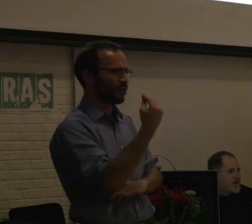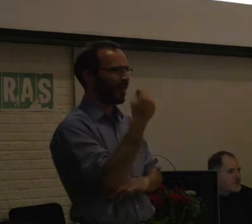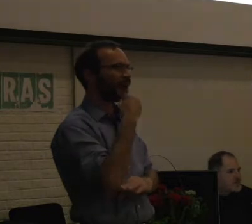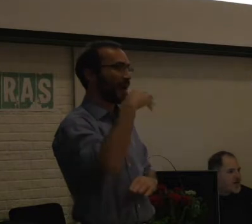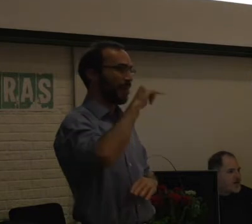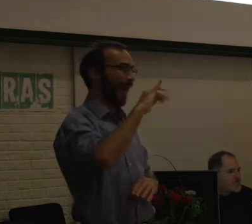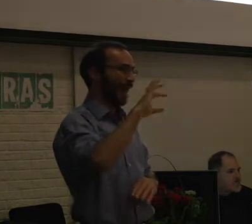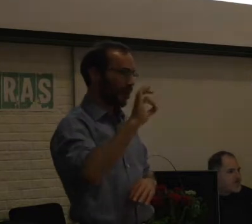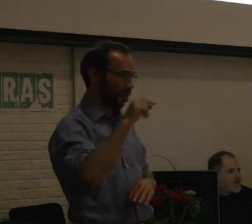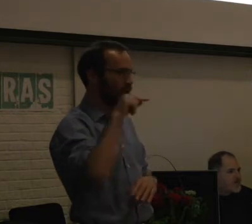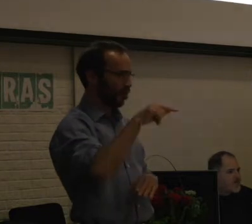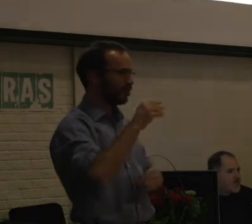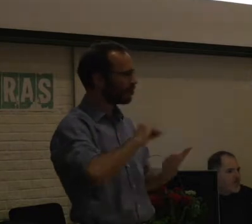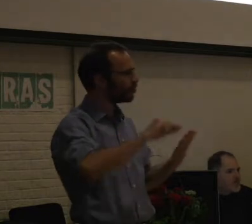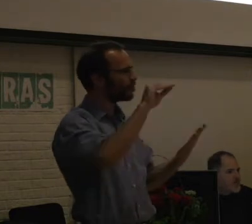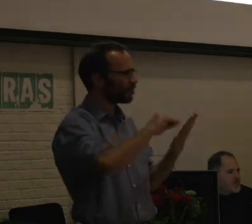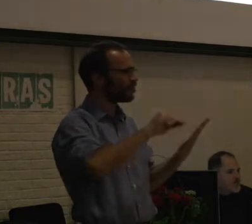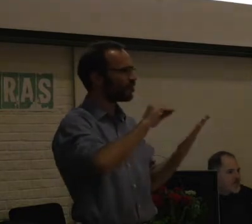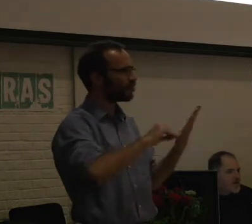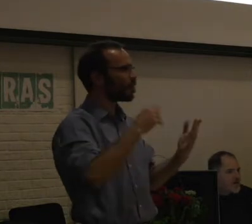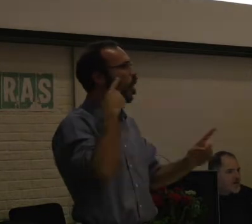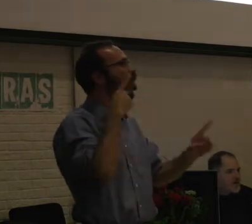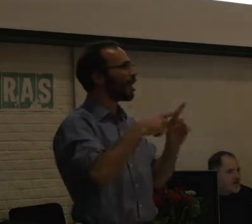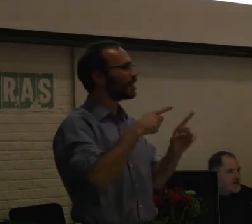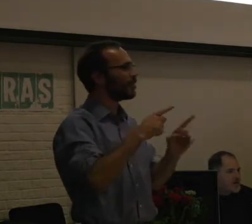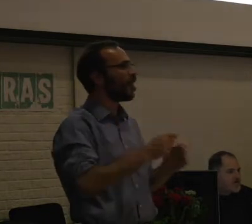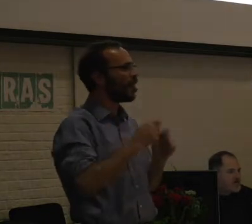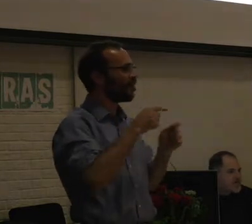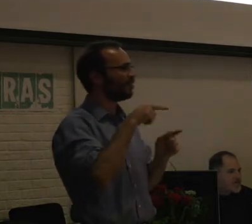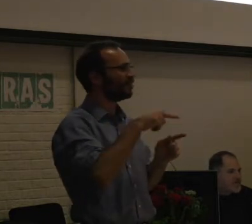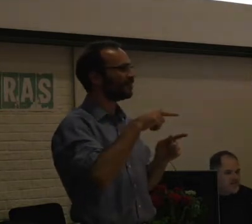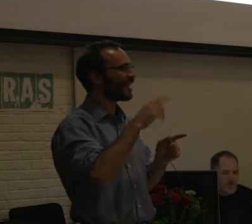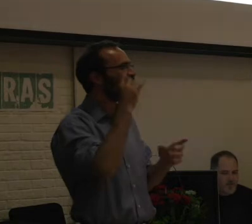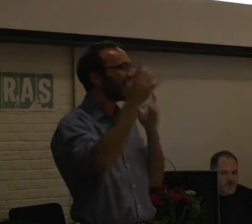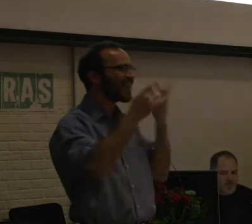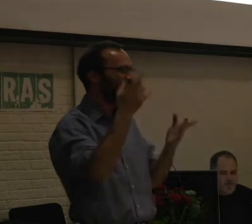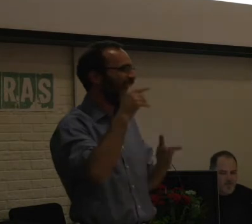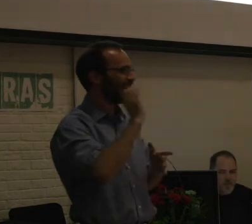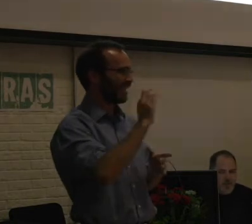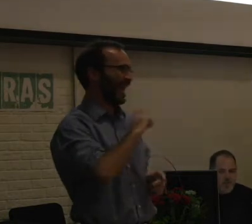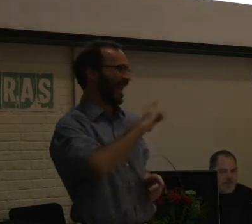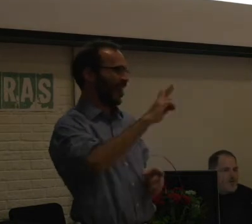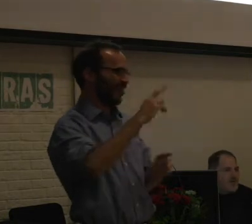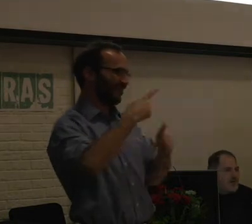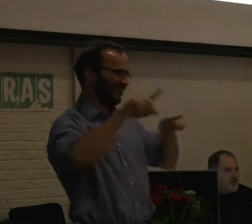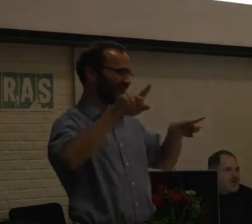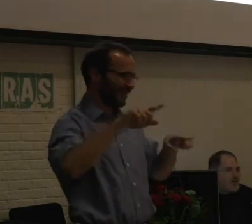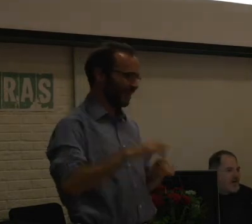llenaron sus páginas con escritos en pro de estas ideas teosóficas. Pero, aparte de la